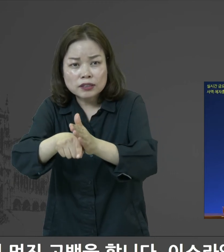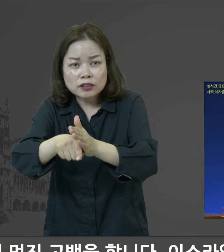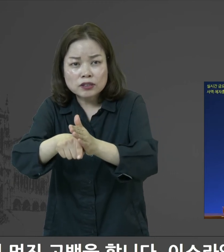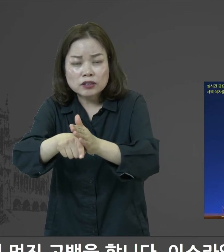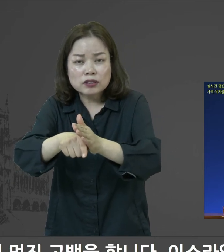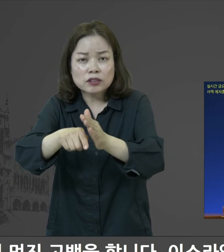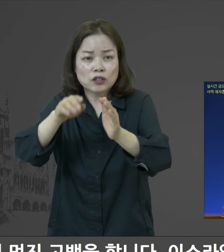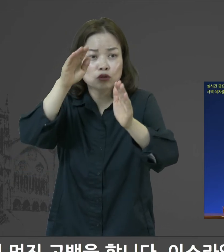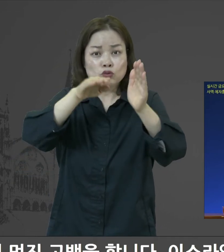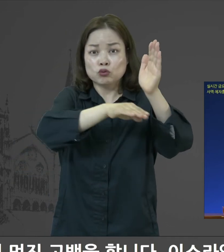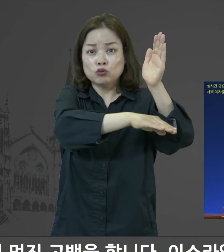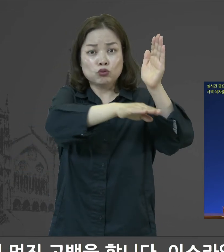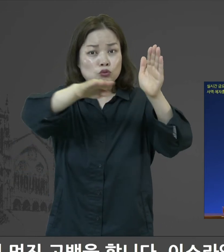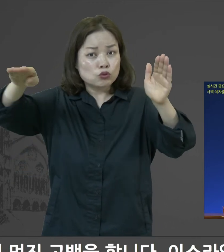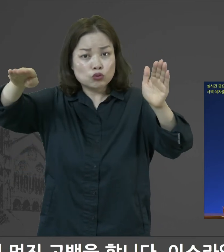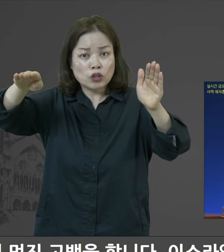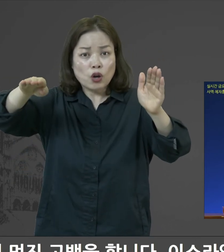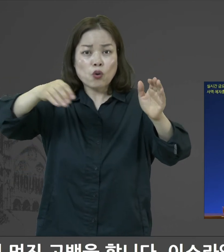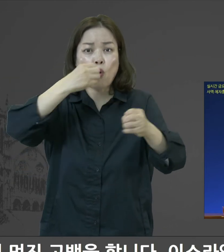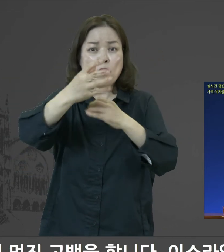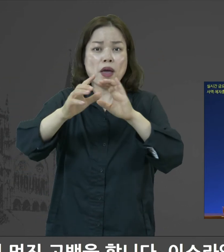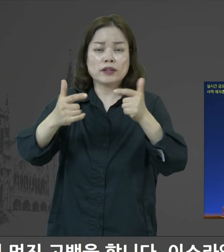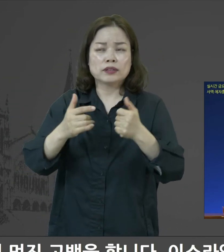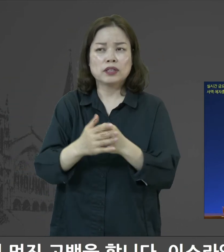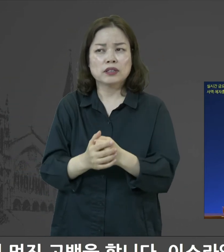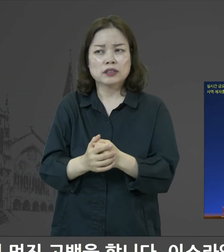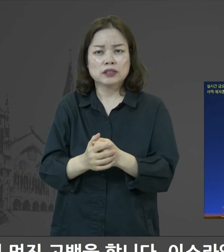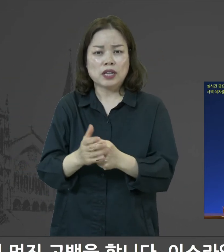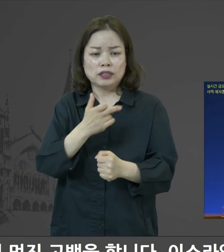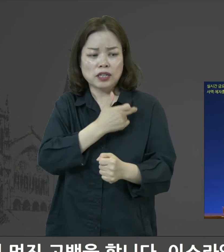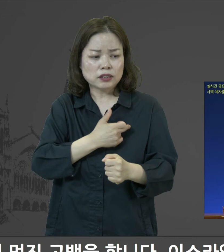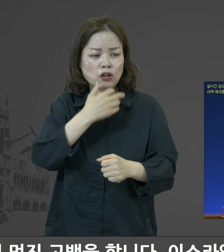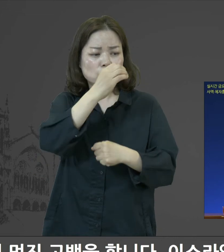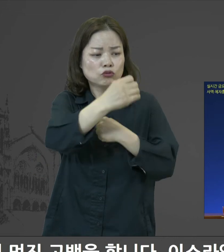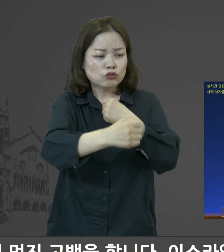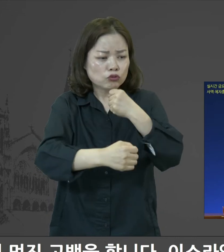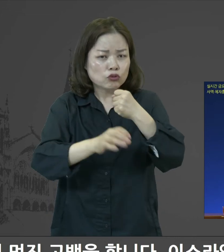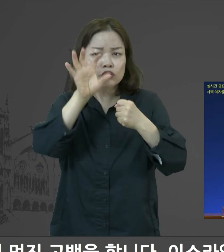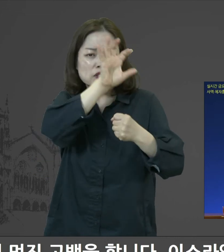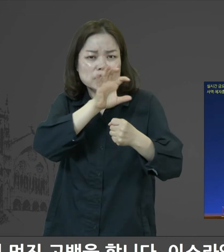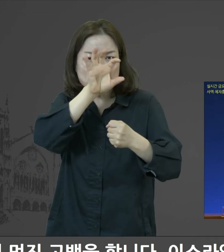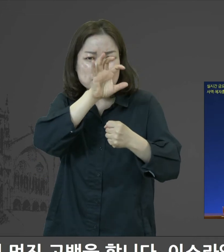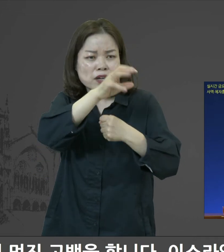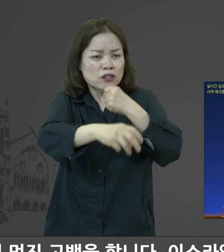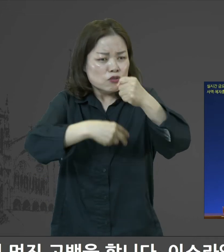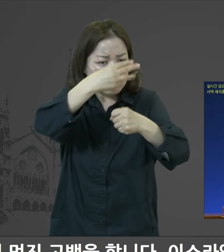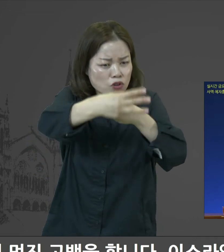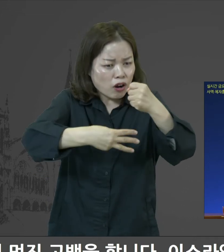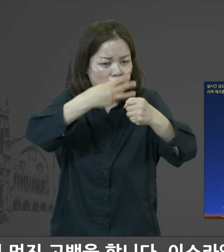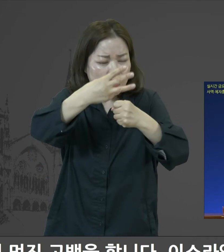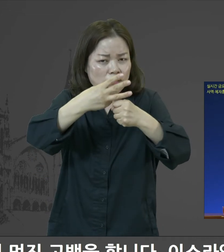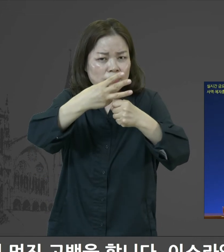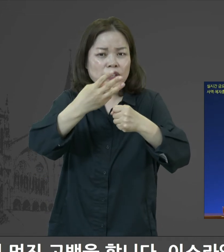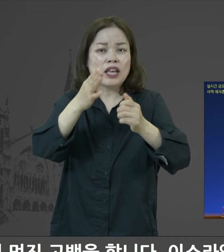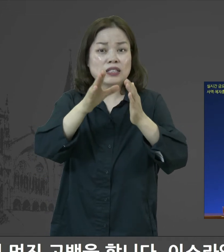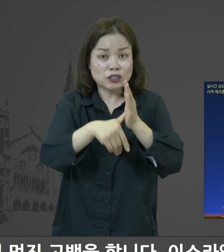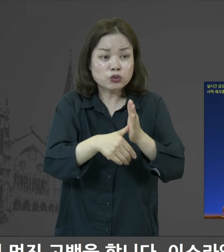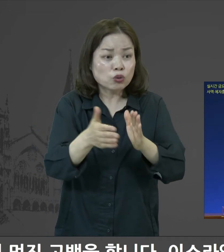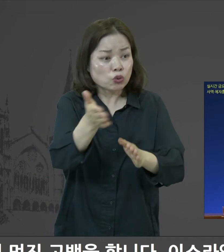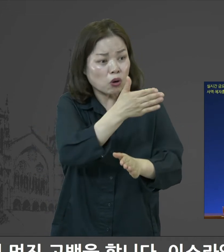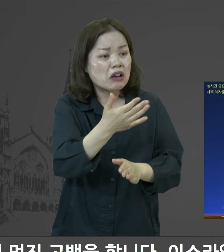수준의 고백이 아닙니다. 예수님이 제자를 한 3년 정도 훈련시켰을 때 나올까 말까 하는 고백이었는데 이제 막 제자를